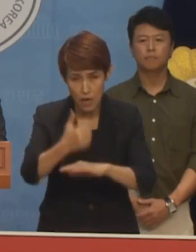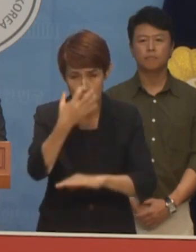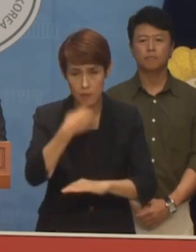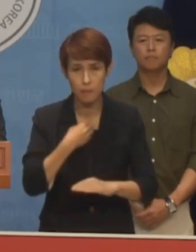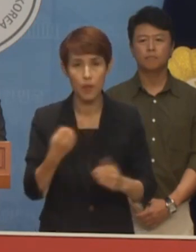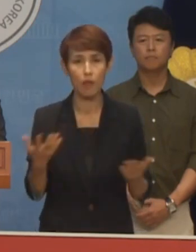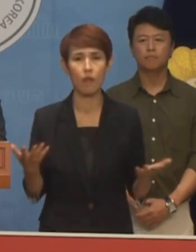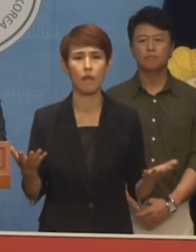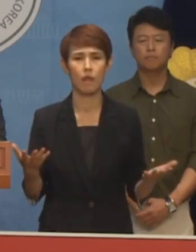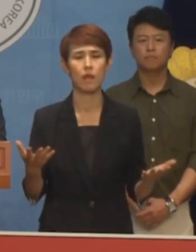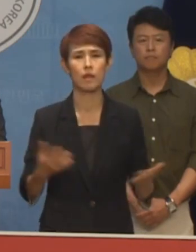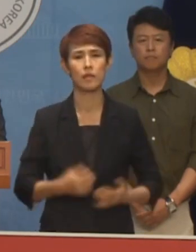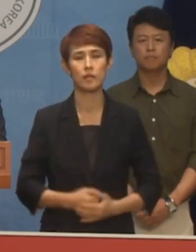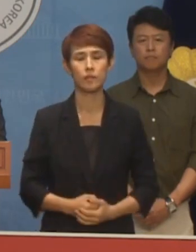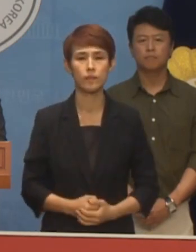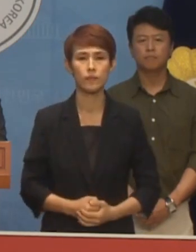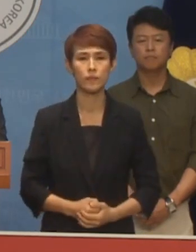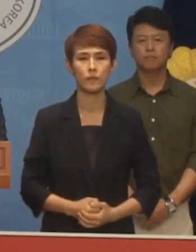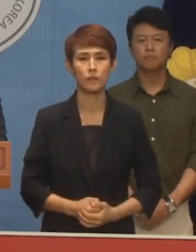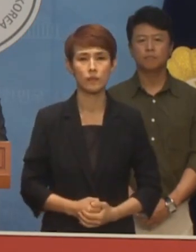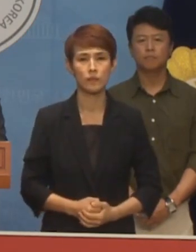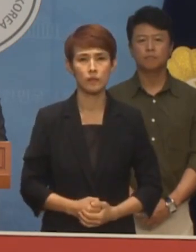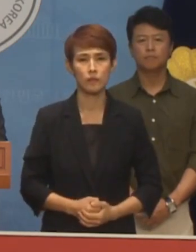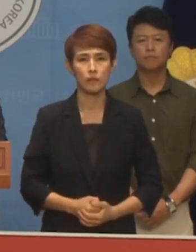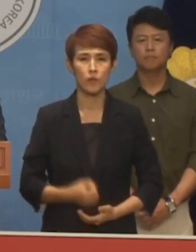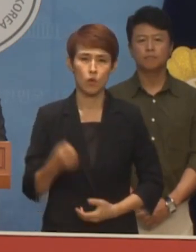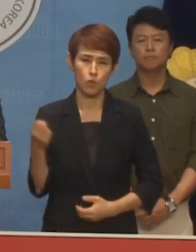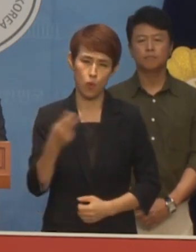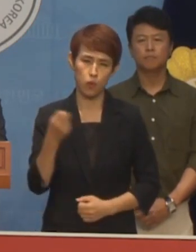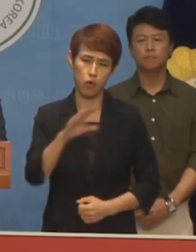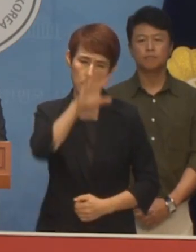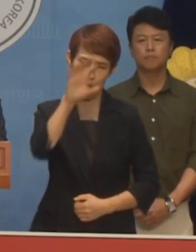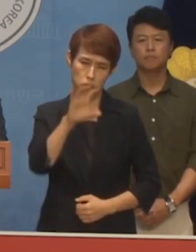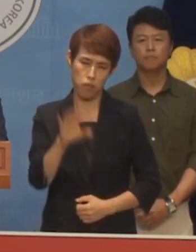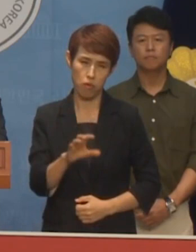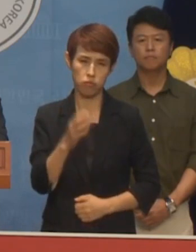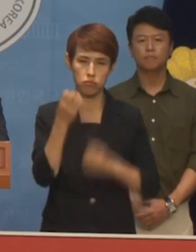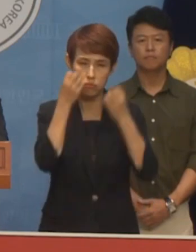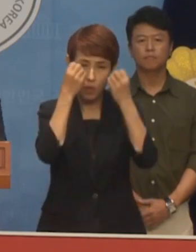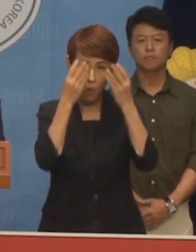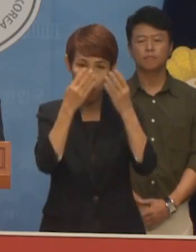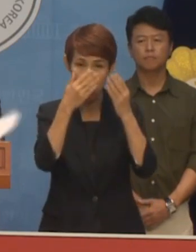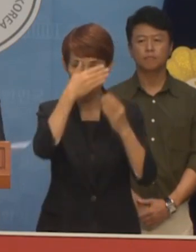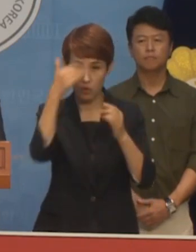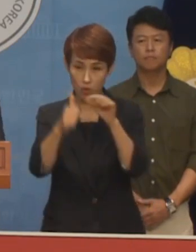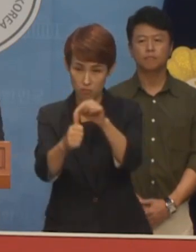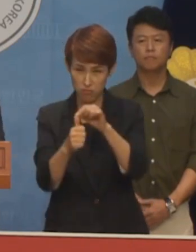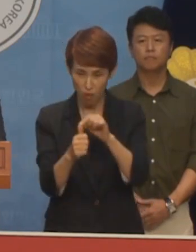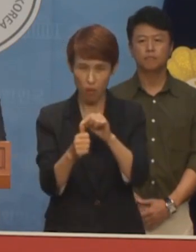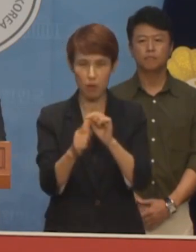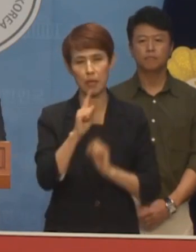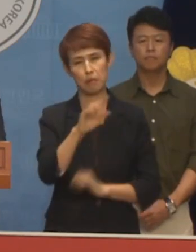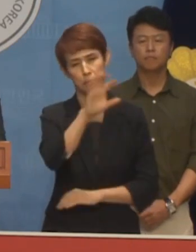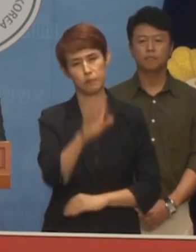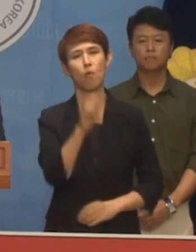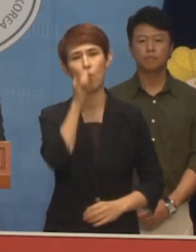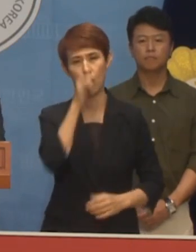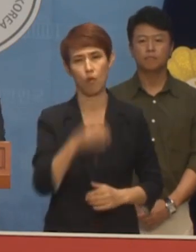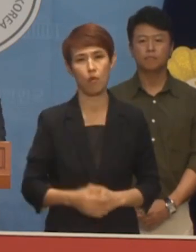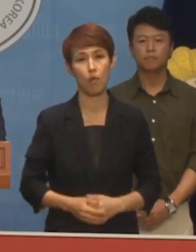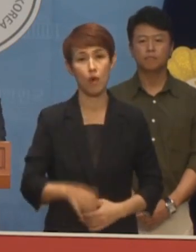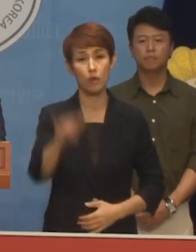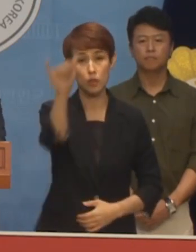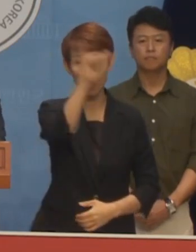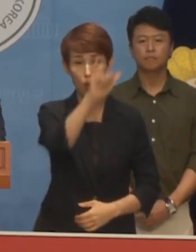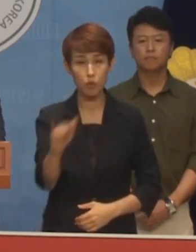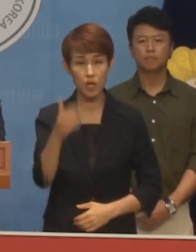아무것도 없었습니다. 늘 반복되었던 새로 영입된 청년들은 또 같은 이야기를 합니다. 전국의